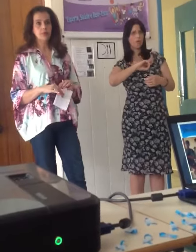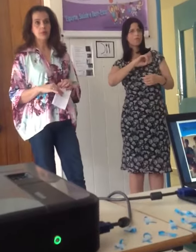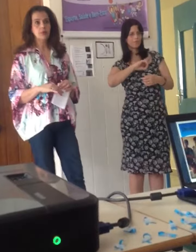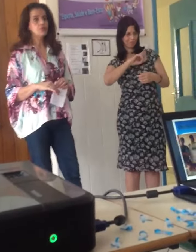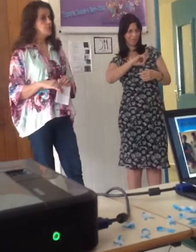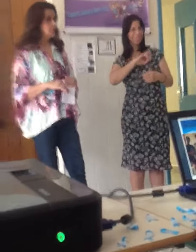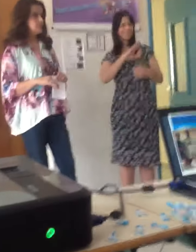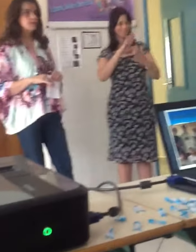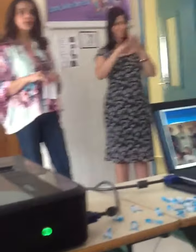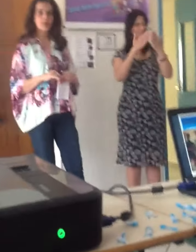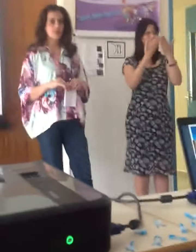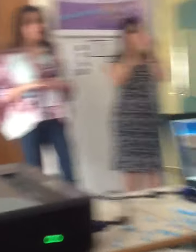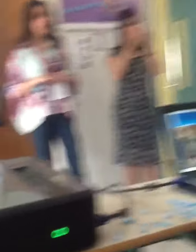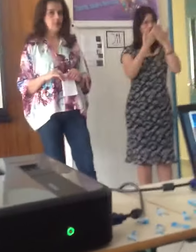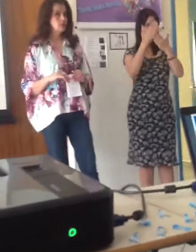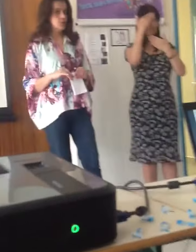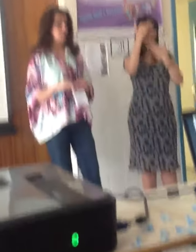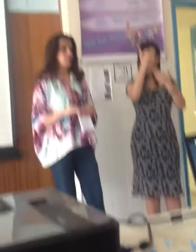Moldão. No Moldão não tinha